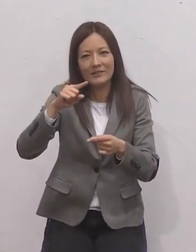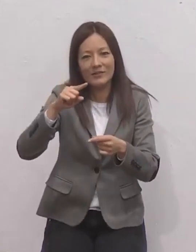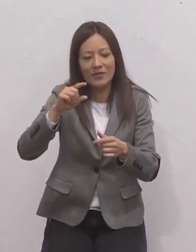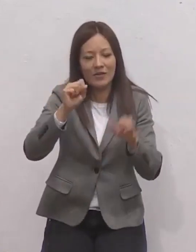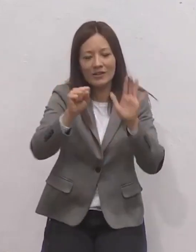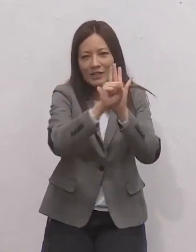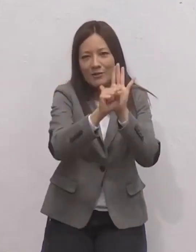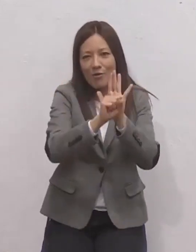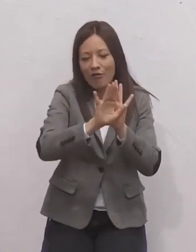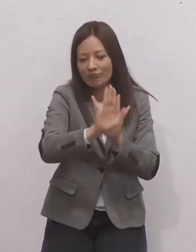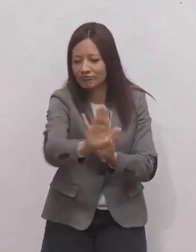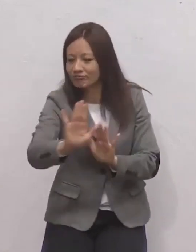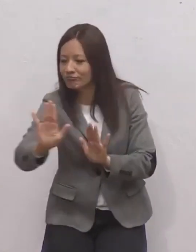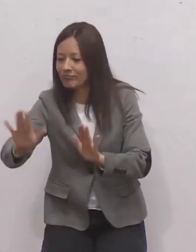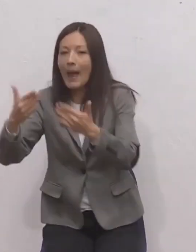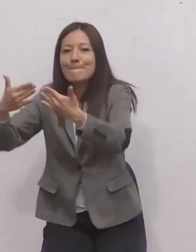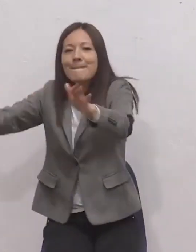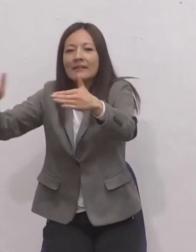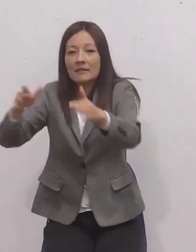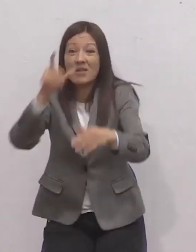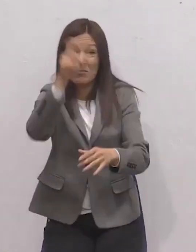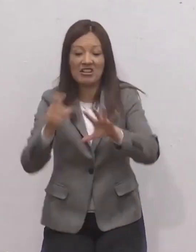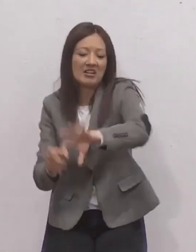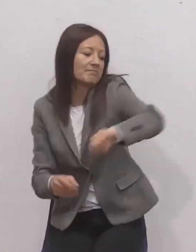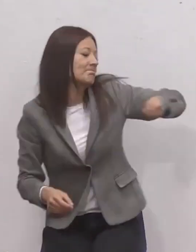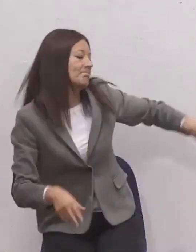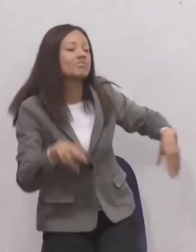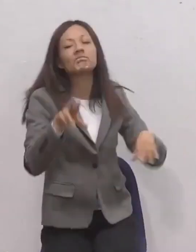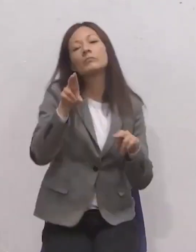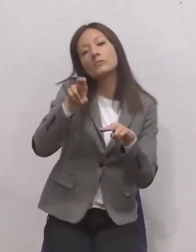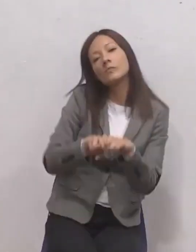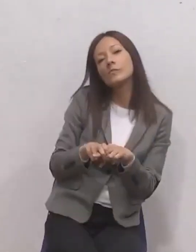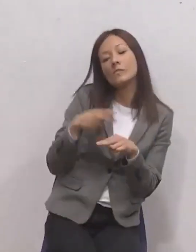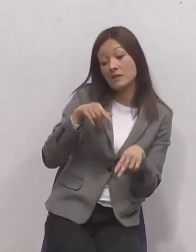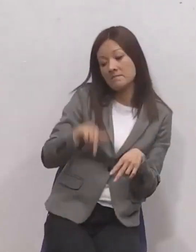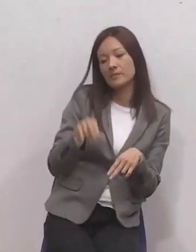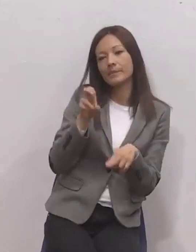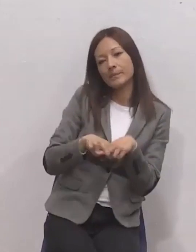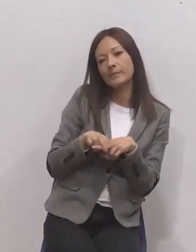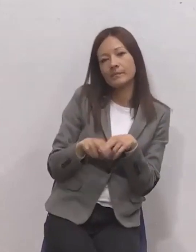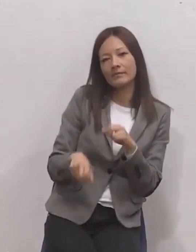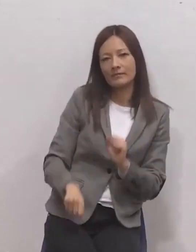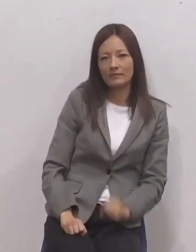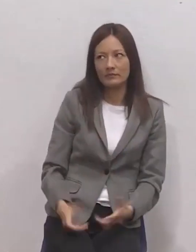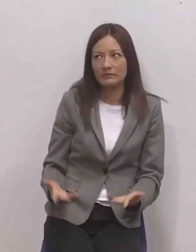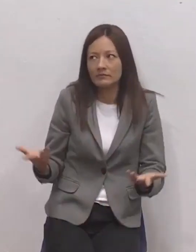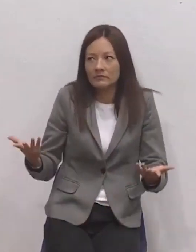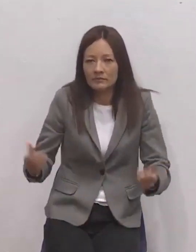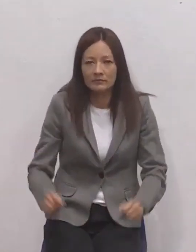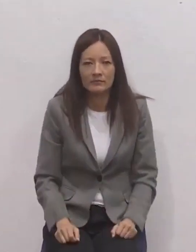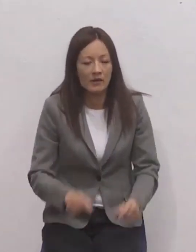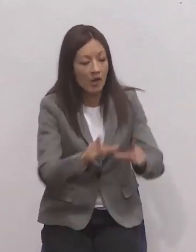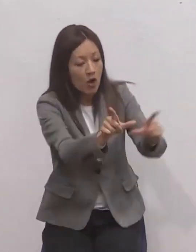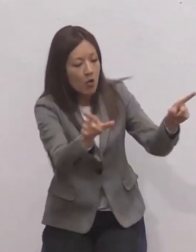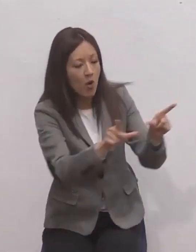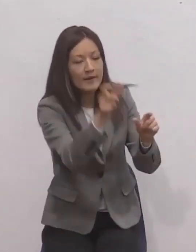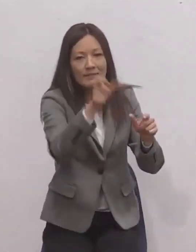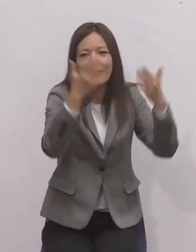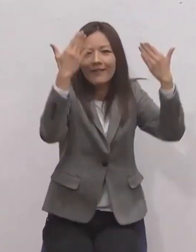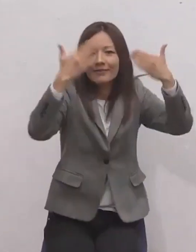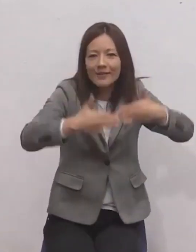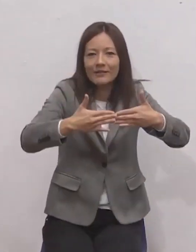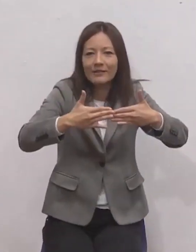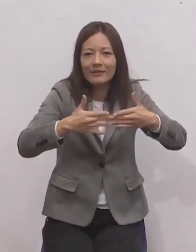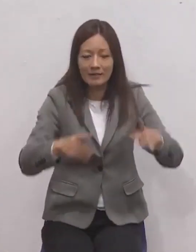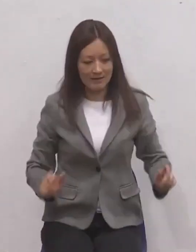carteles. Pero la gente venía y quitaba los carteles y se sentaba. Este es mi puesto. Hicimos unas zonas indicadas para los discapacitados, para